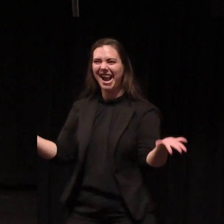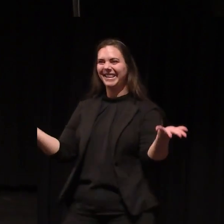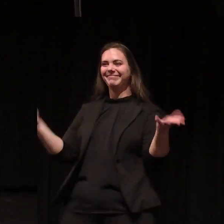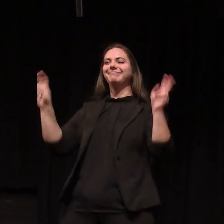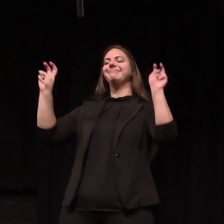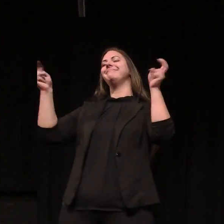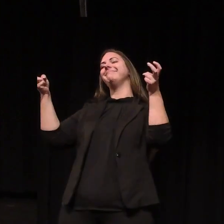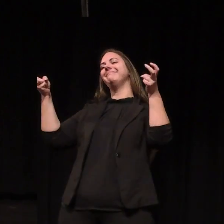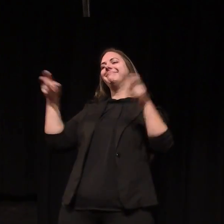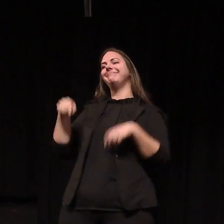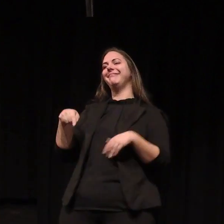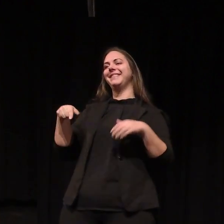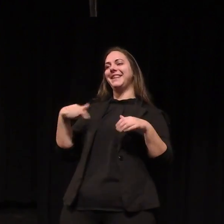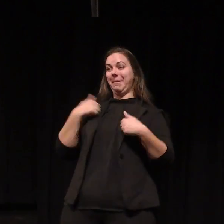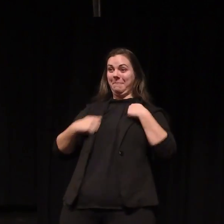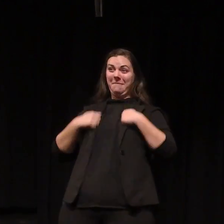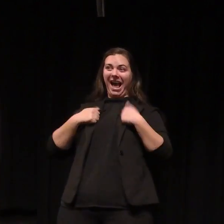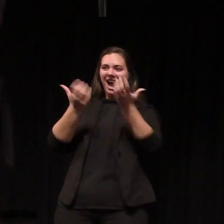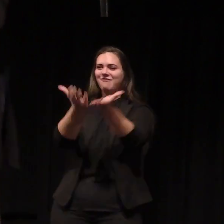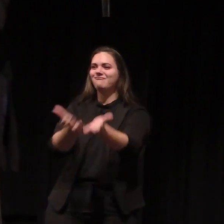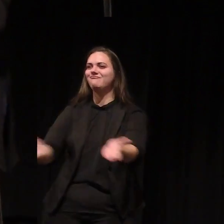baignoire volante.